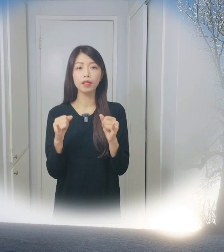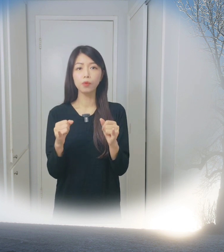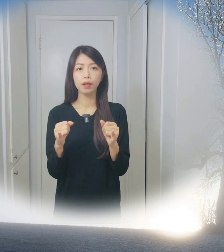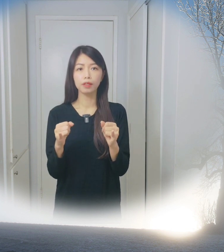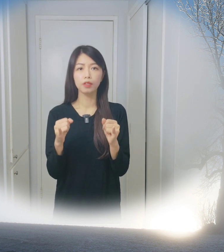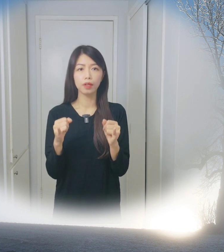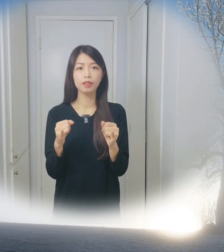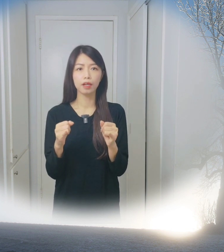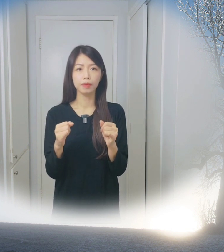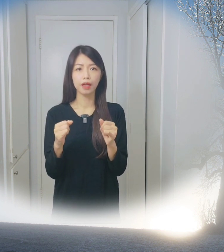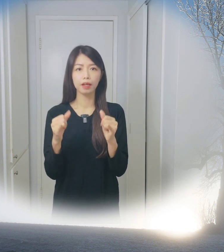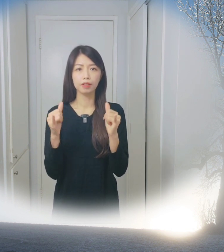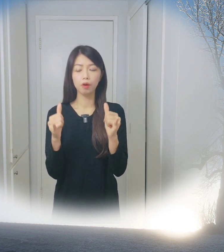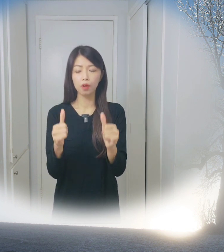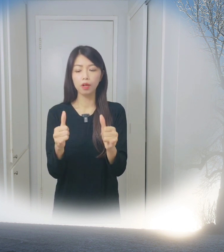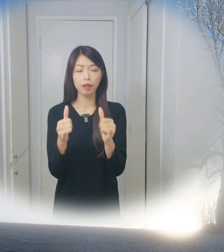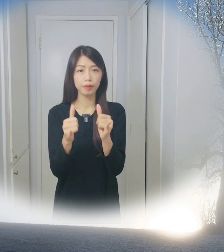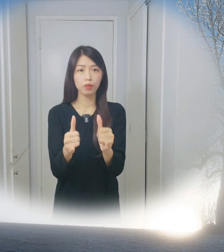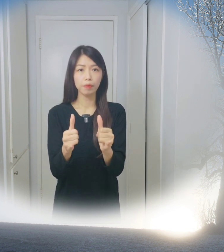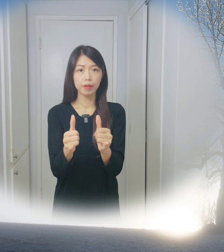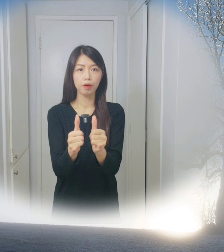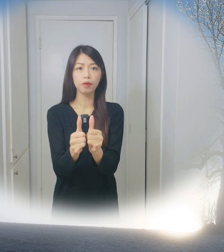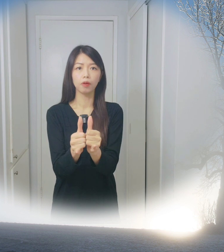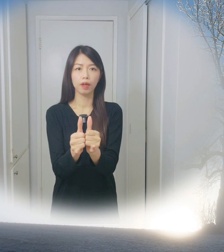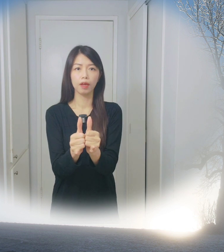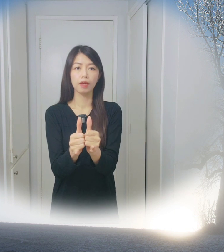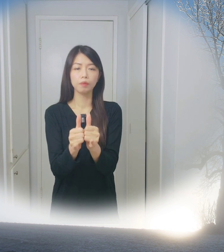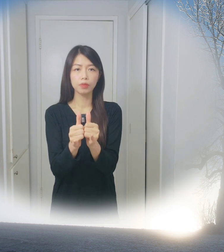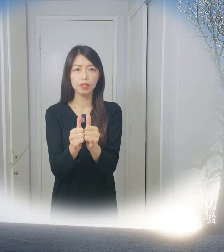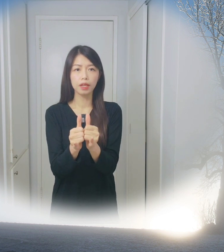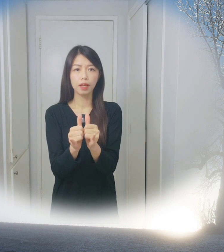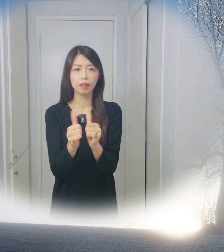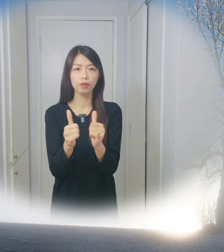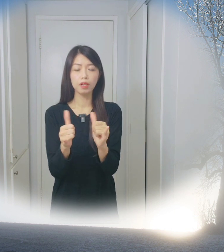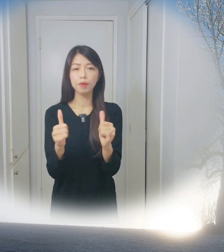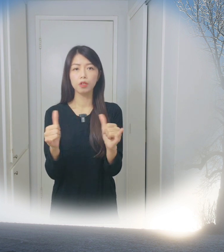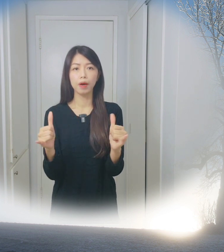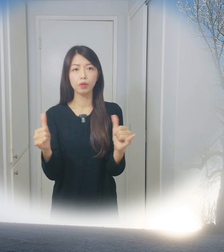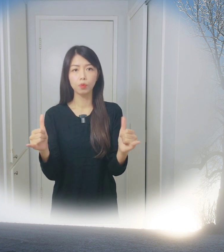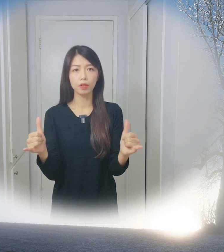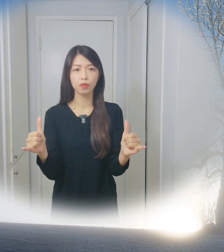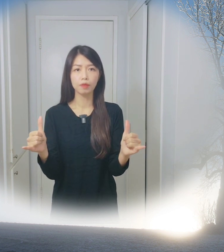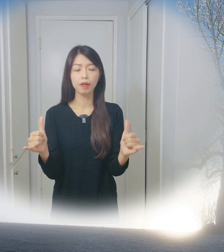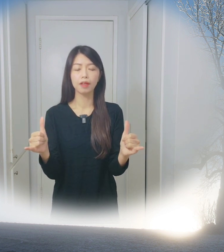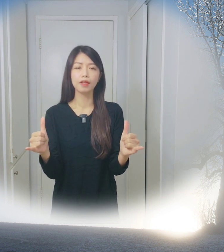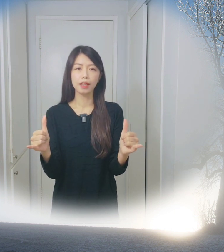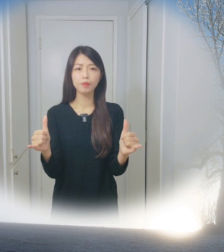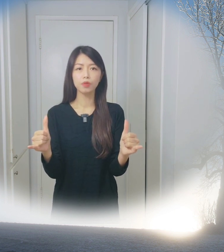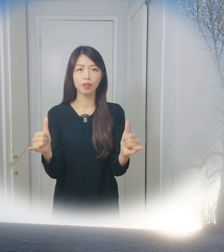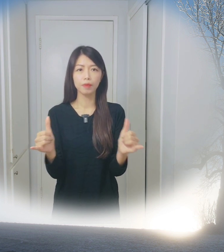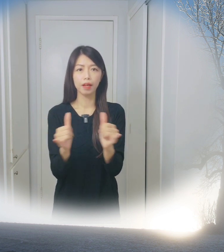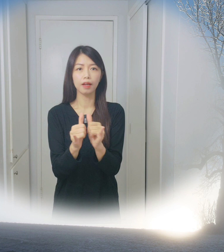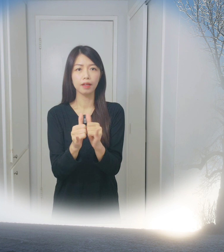남자고 새끼손가락은 여자를 칭합니다. 그래서 남자 여자 앞에서 이렇게 붙인 상태에서 흔들면서 밖으로 움직여 주시면